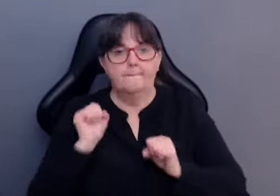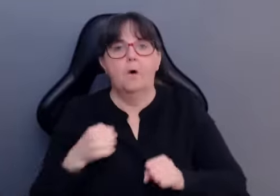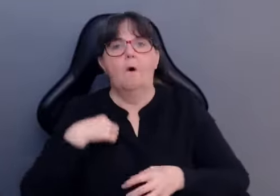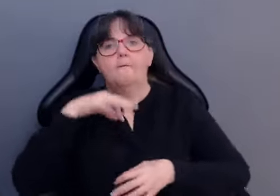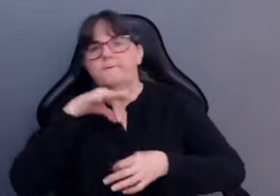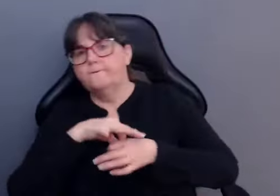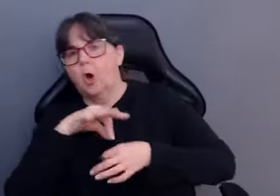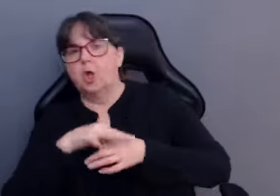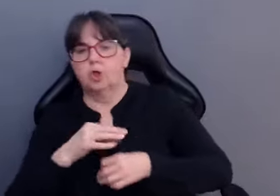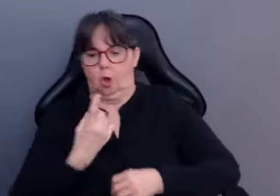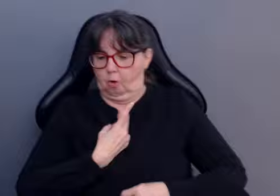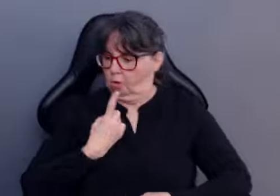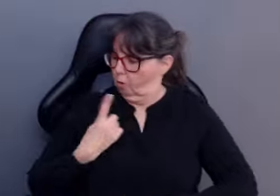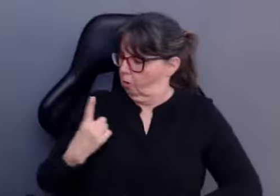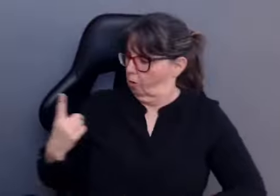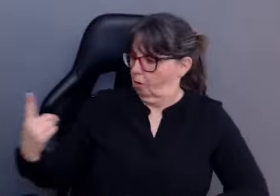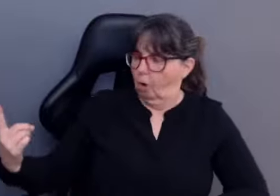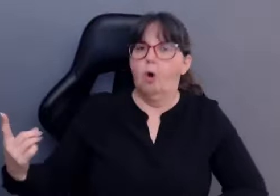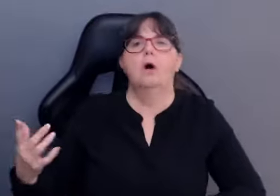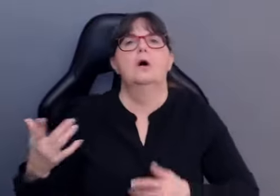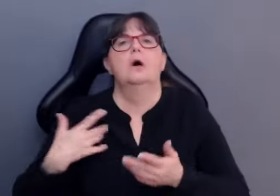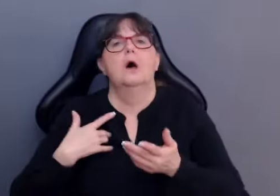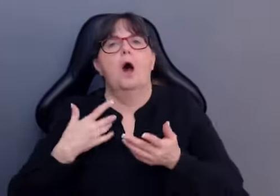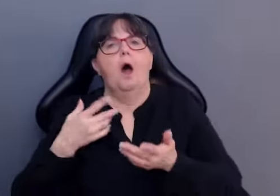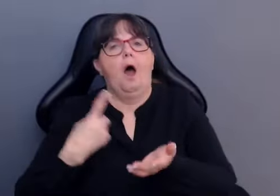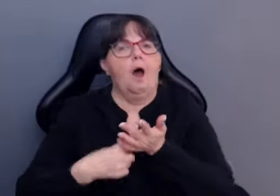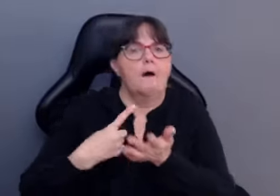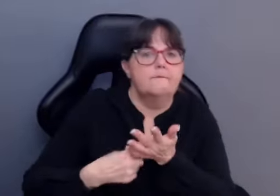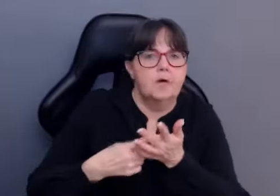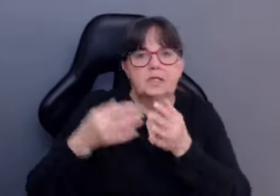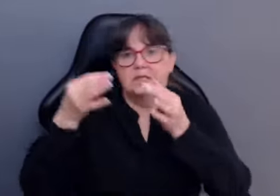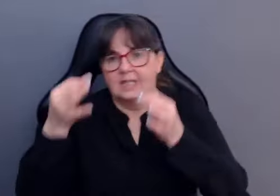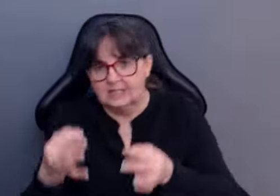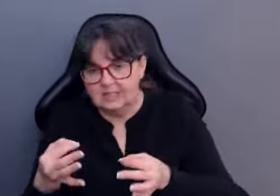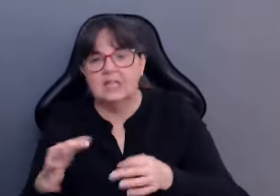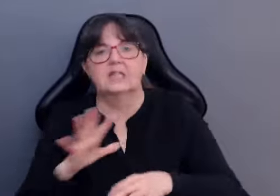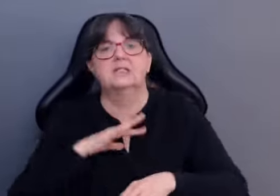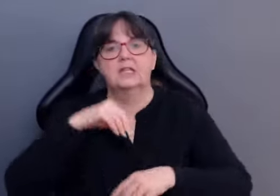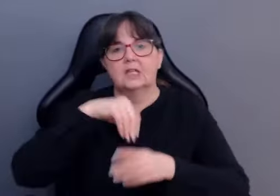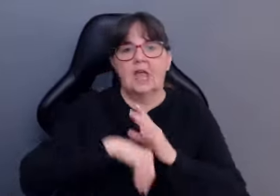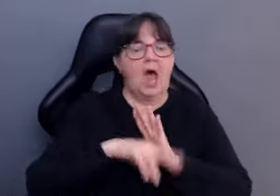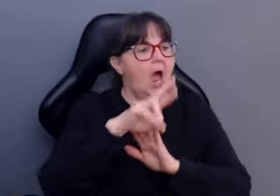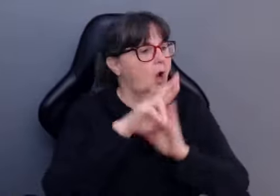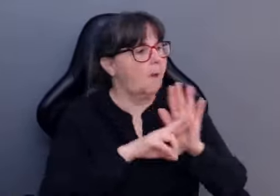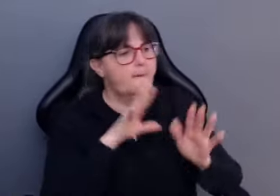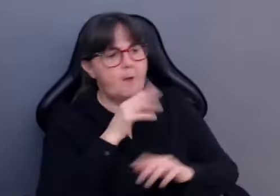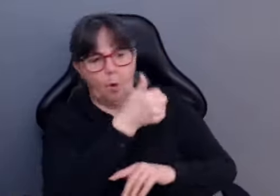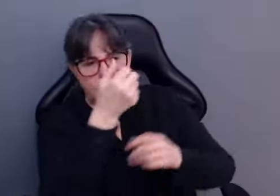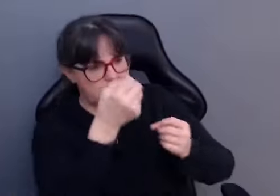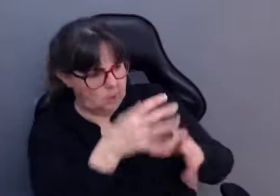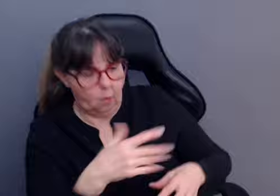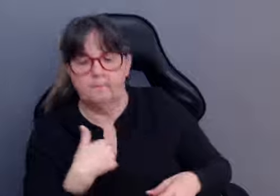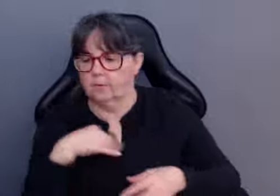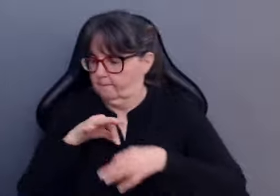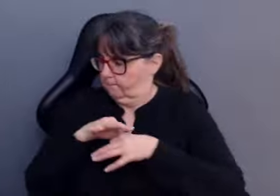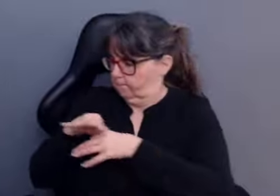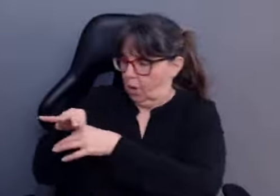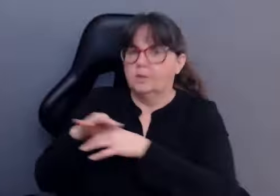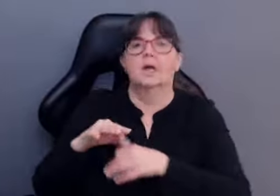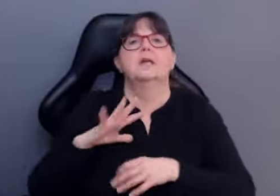sur toute décision lorsque le présent règlement n'en dispose pas autrement. La majorité simple des voix